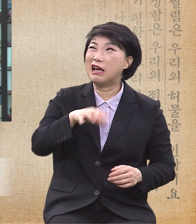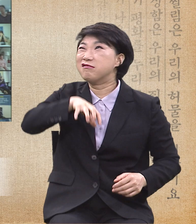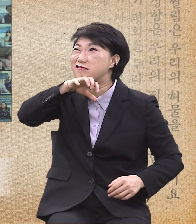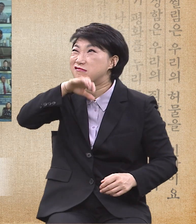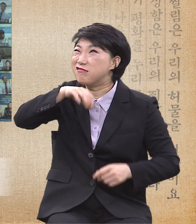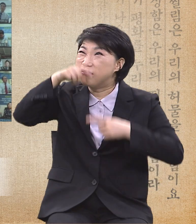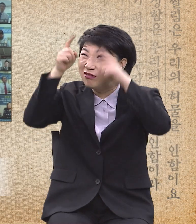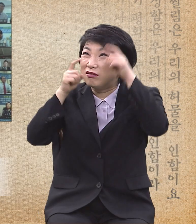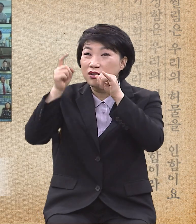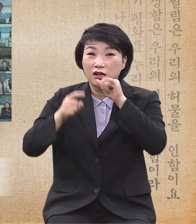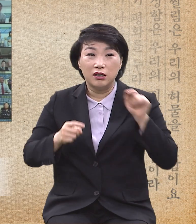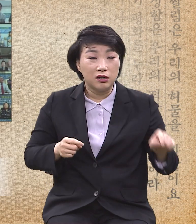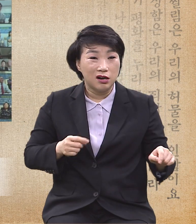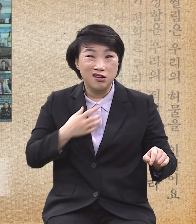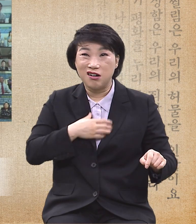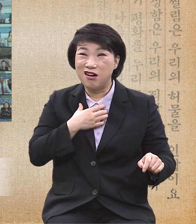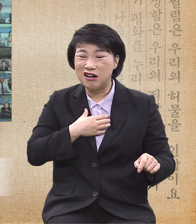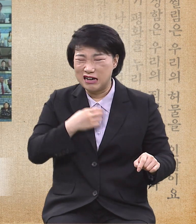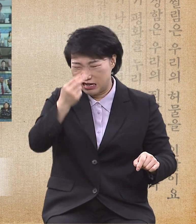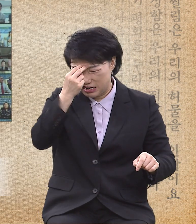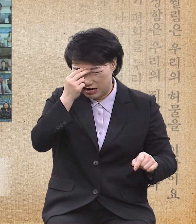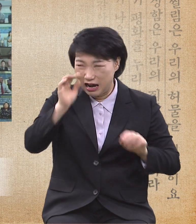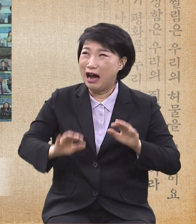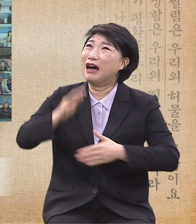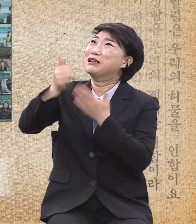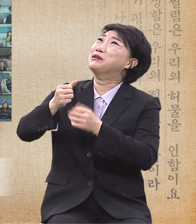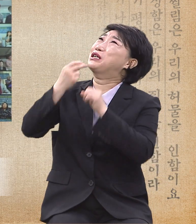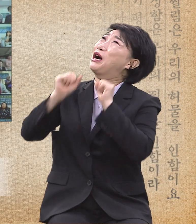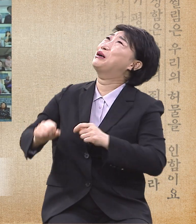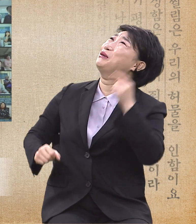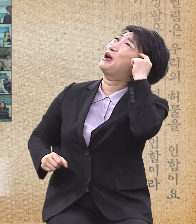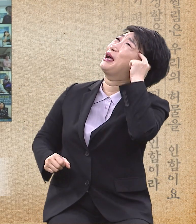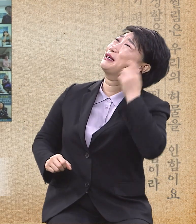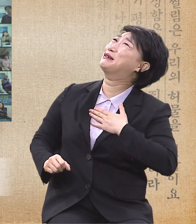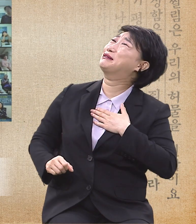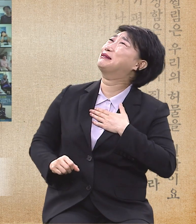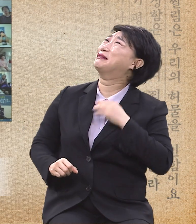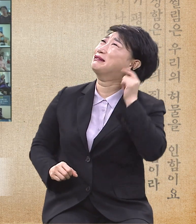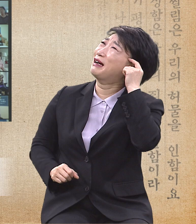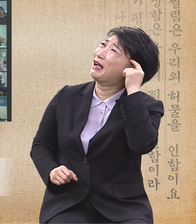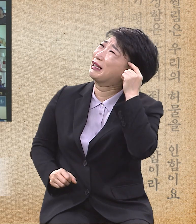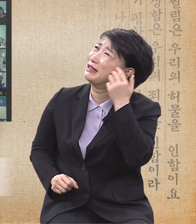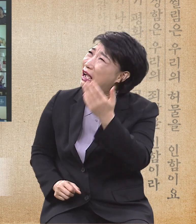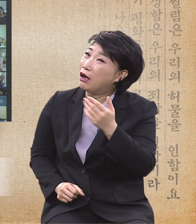원망하고 불평하고 걱정하고 하나님이 살아계시면 이럴 수가 있냐고 할 때